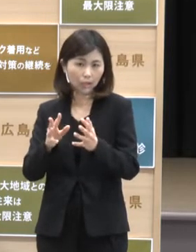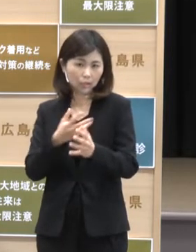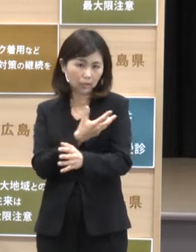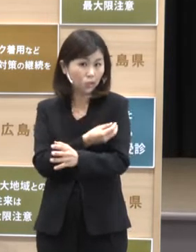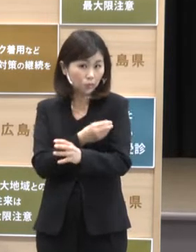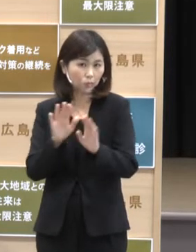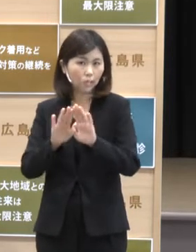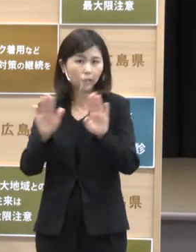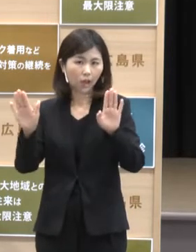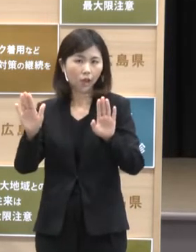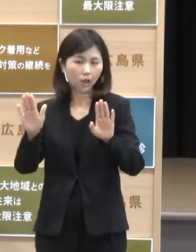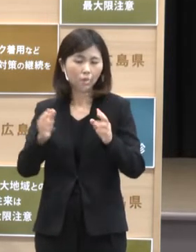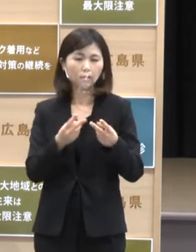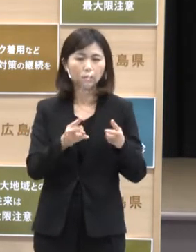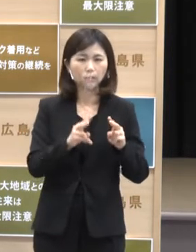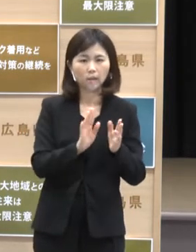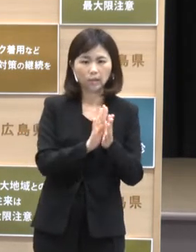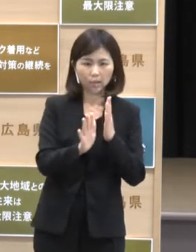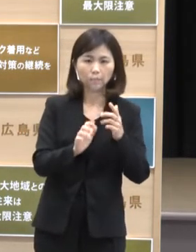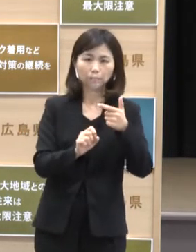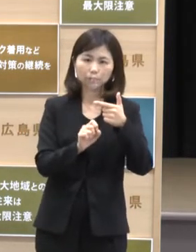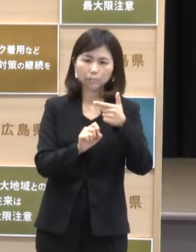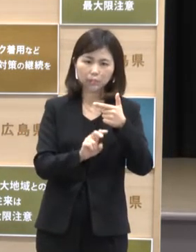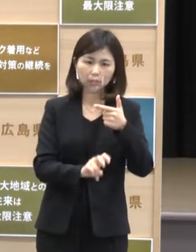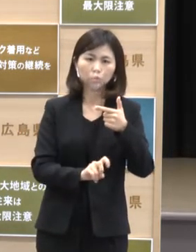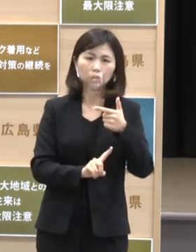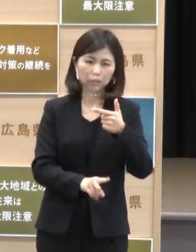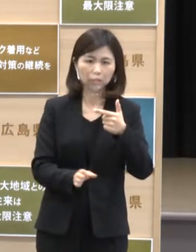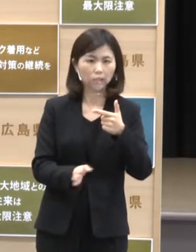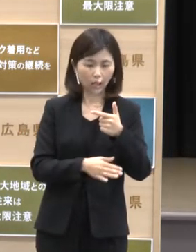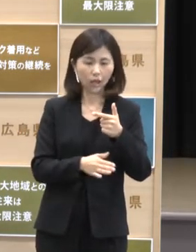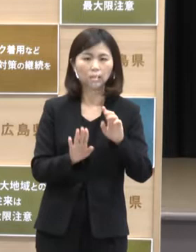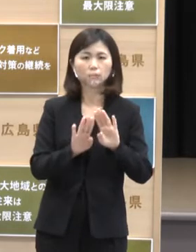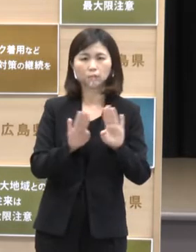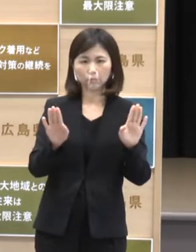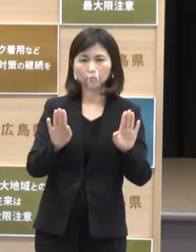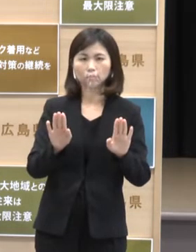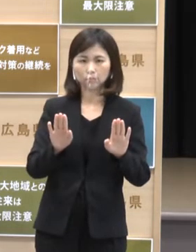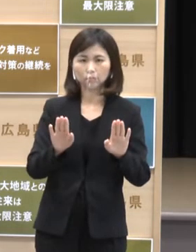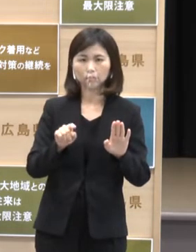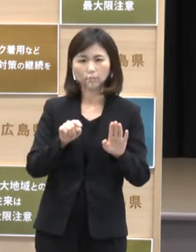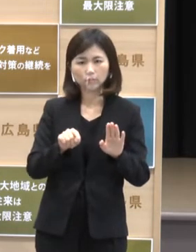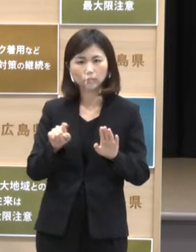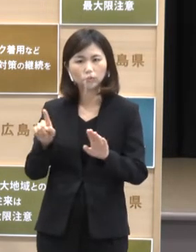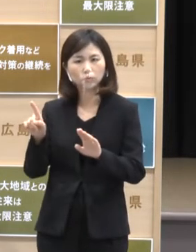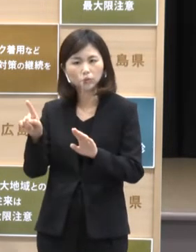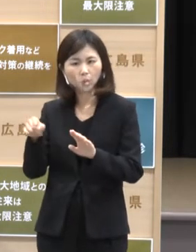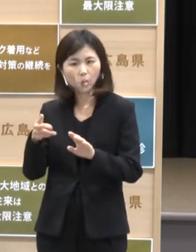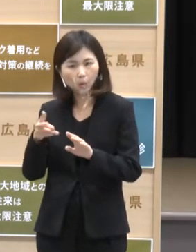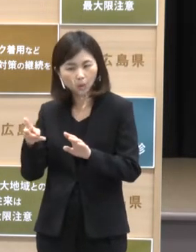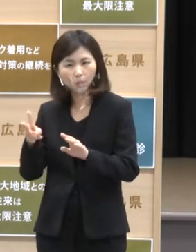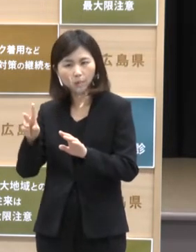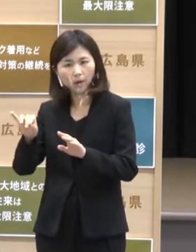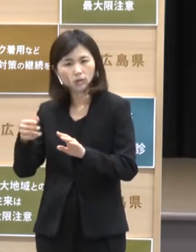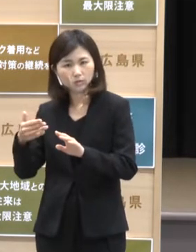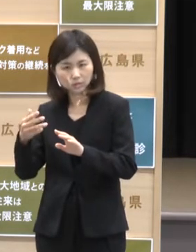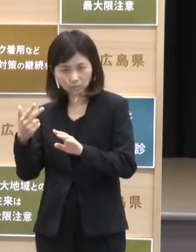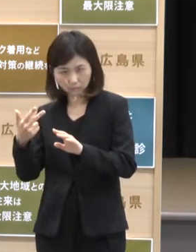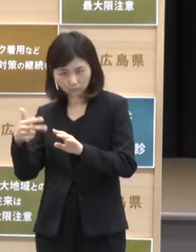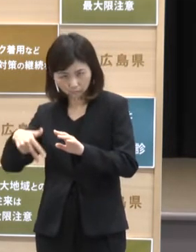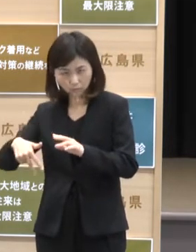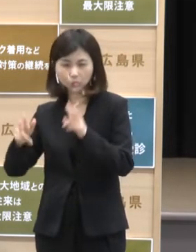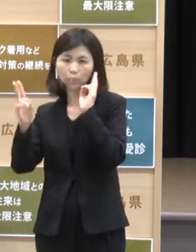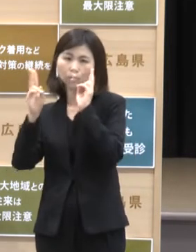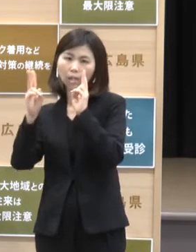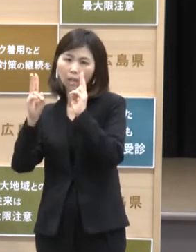県でも21日から接種が始まると思いますけれども、このノババックス社製のワクチンについてですね、新